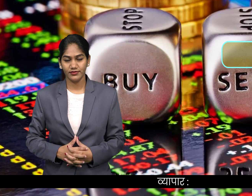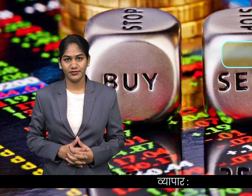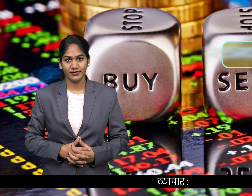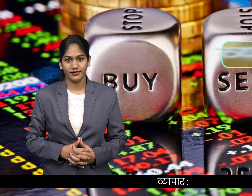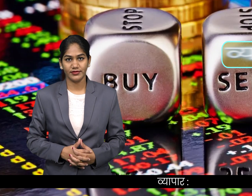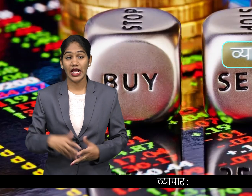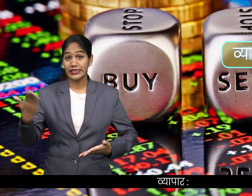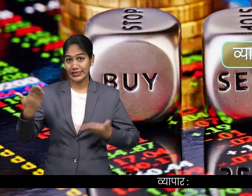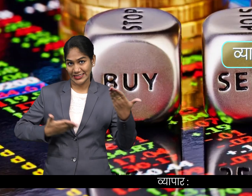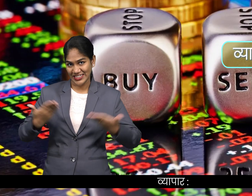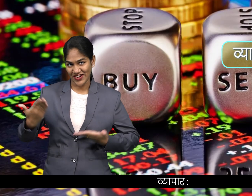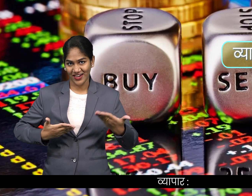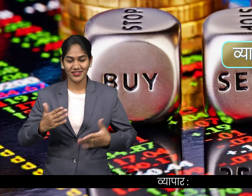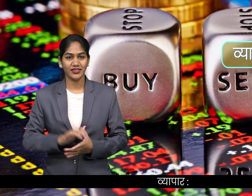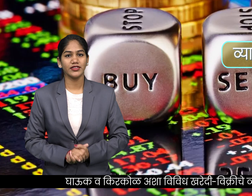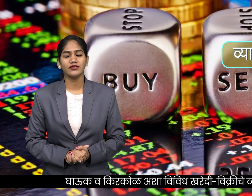व्यापार,